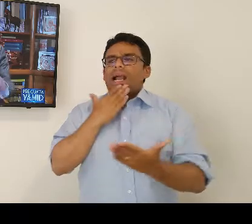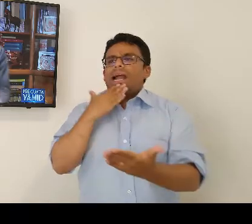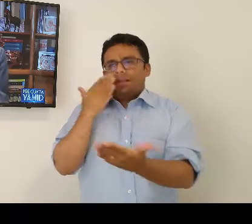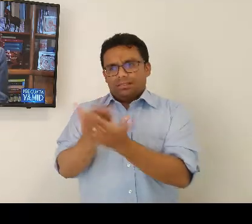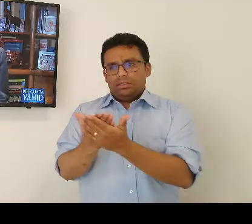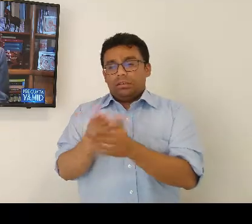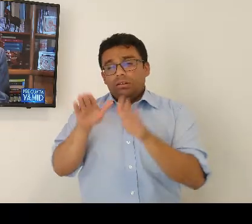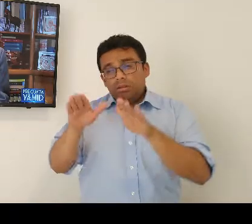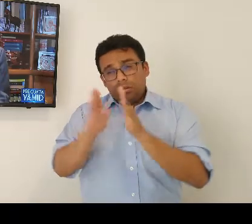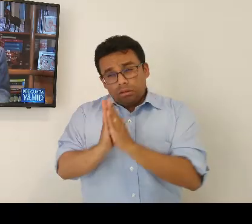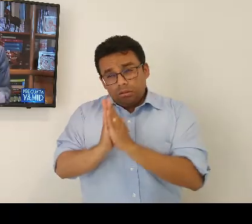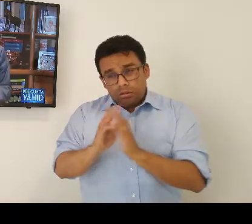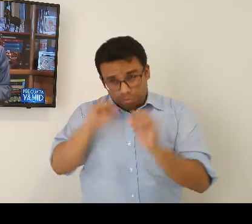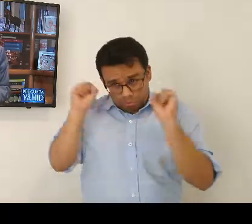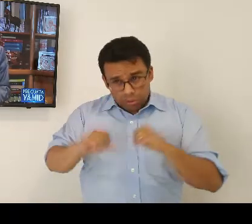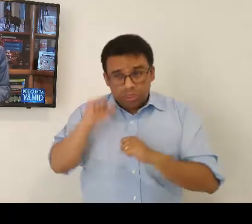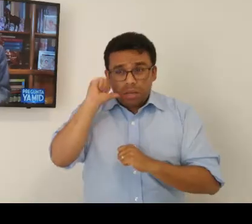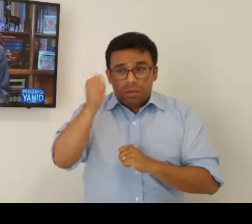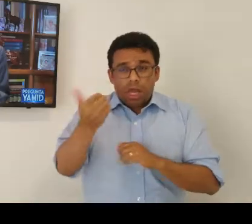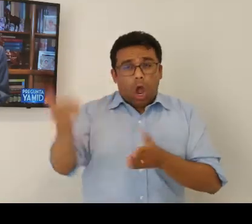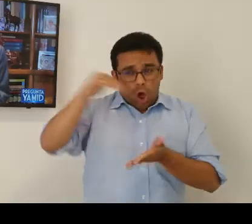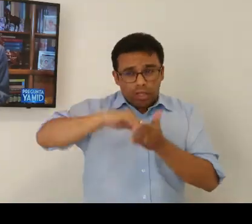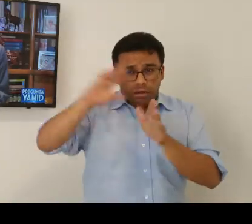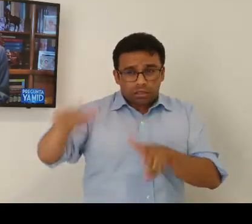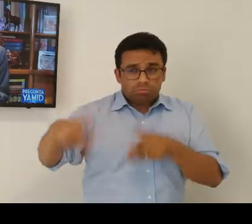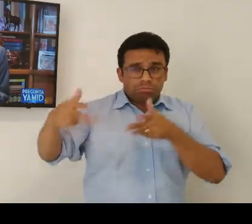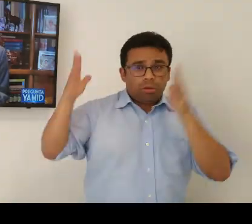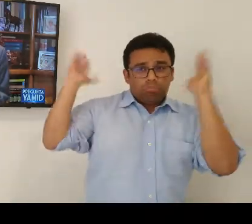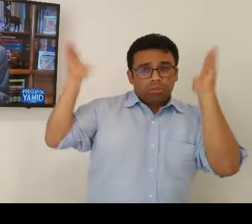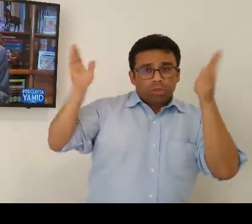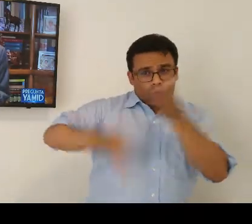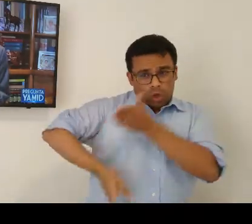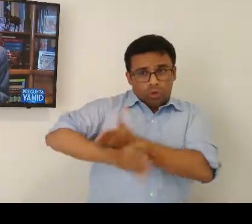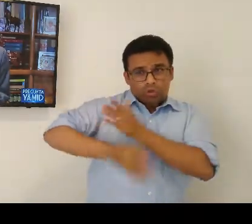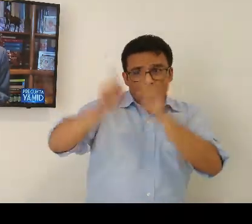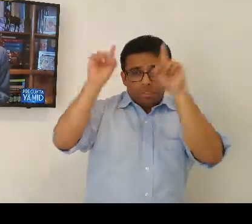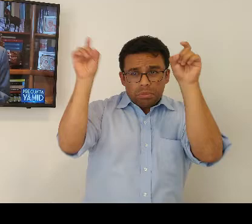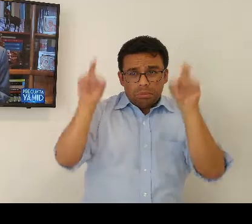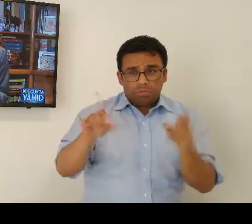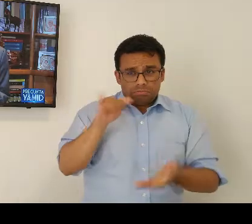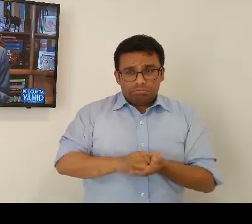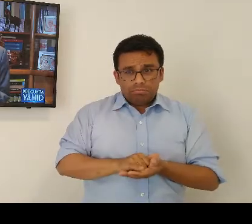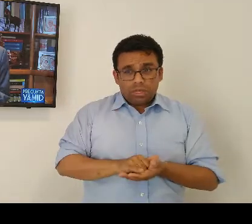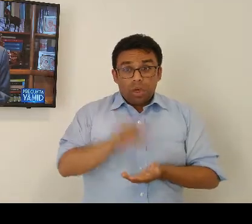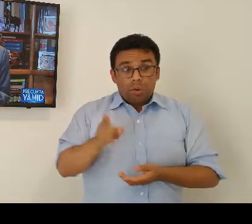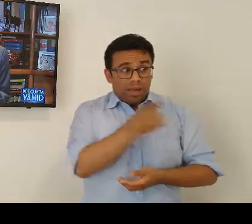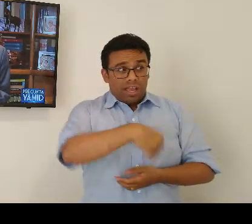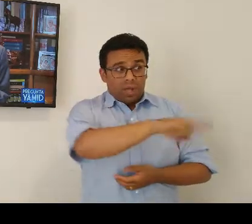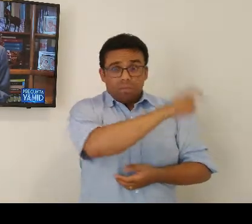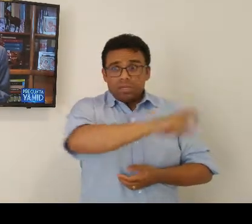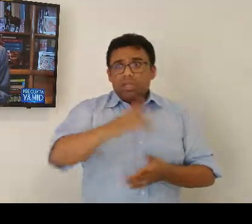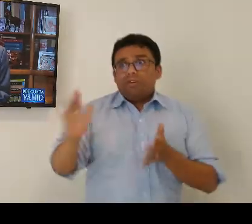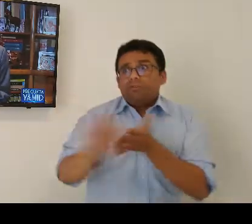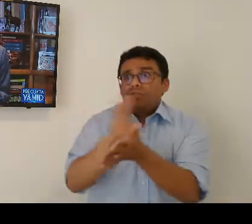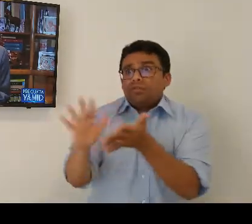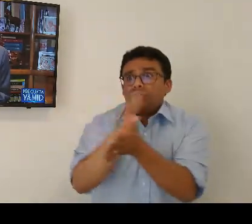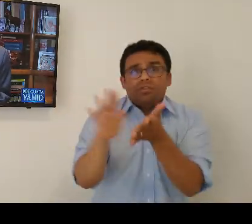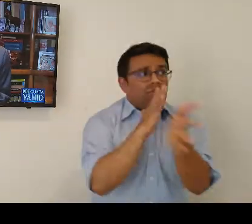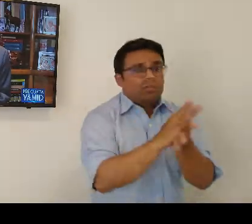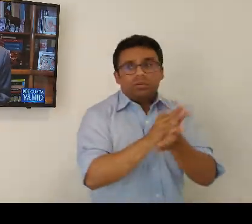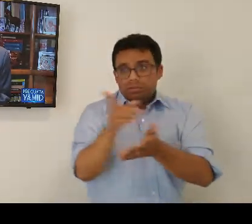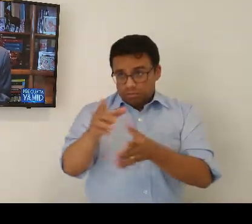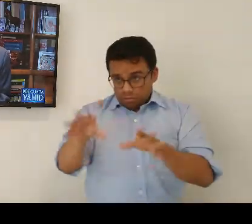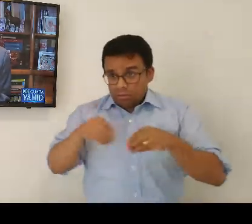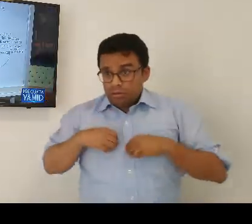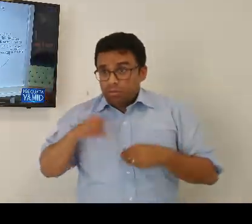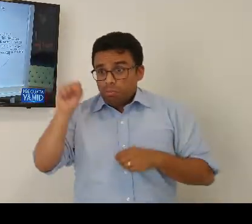a llamarla mañana para continuar dialogando, porque lo que la gente más anhela en este momento es información. ¿Me acepta